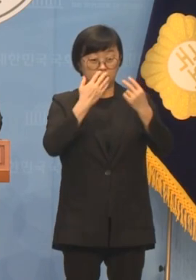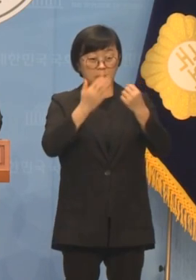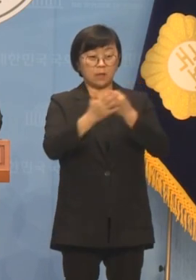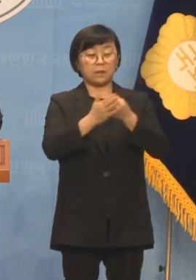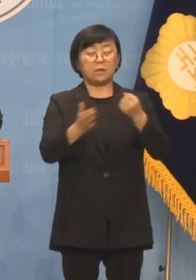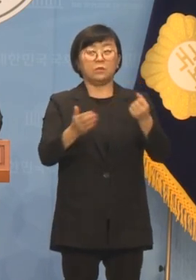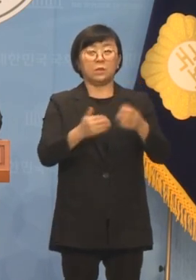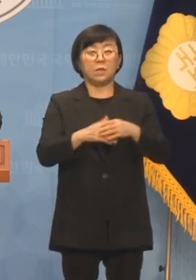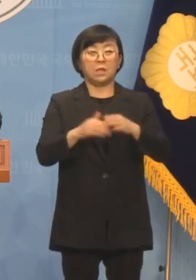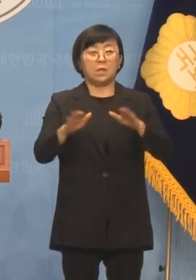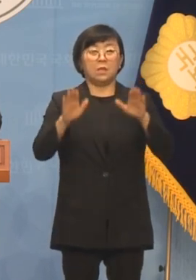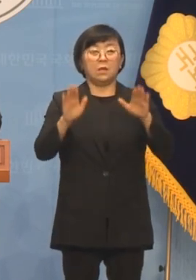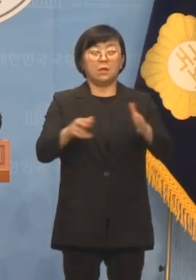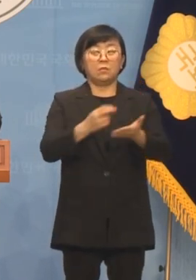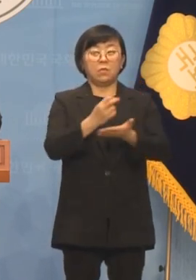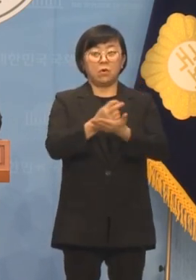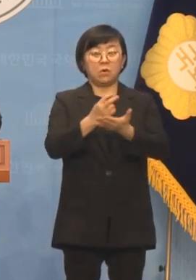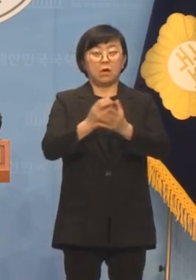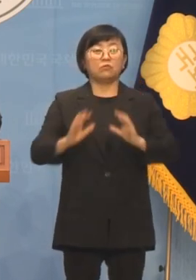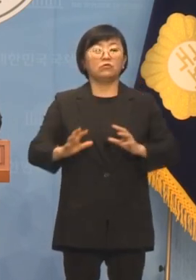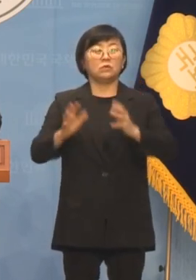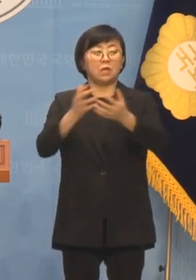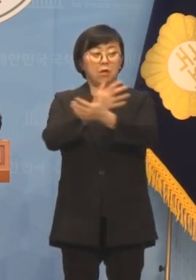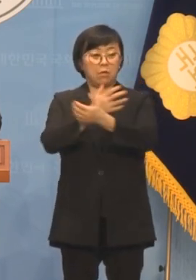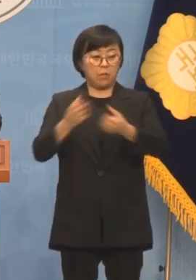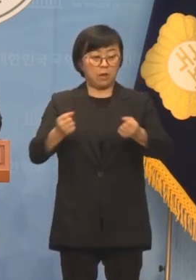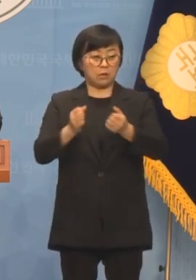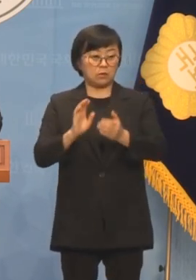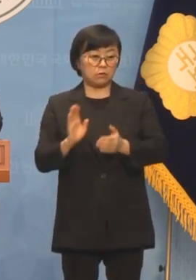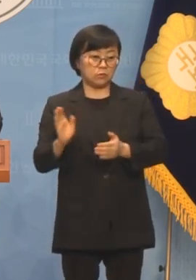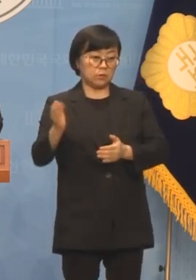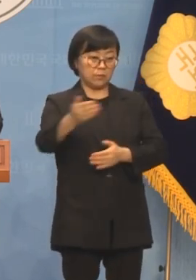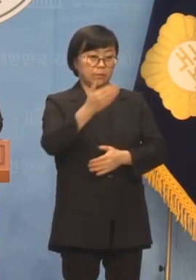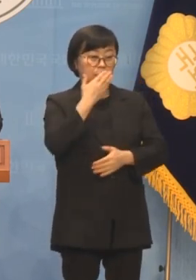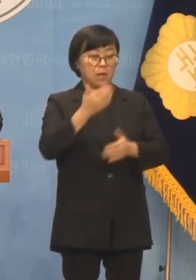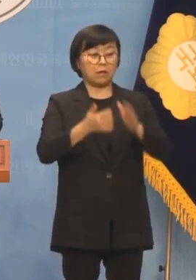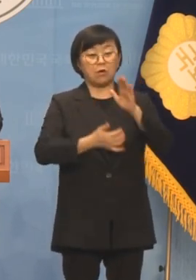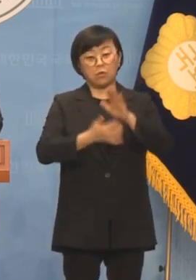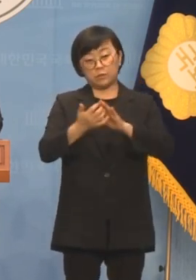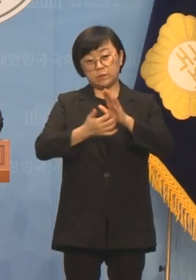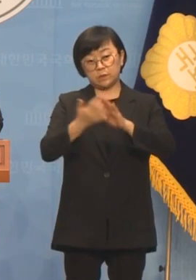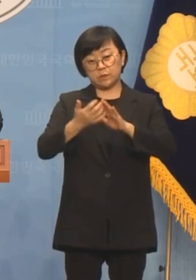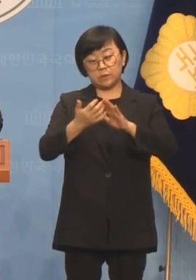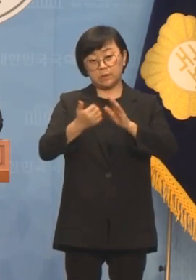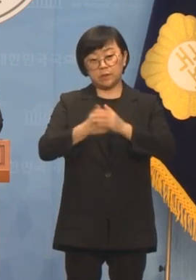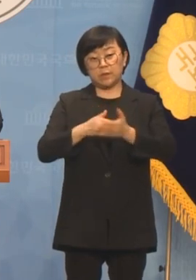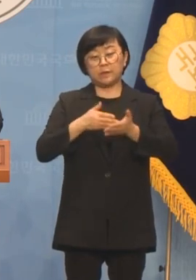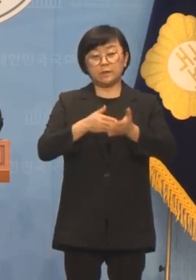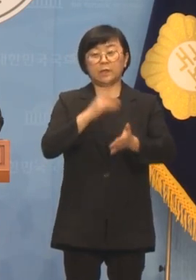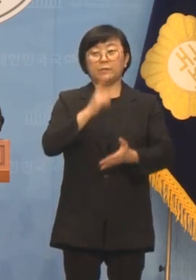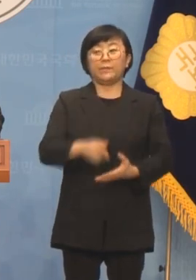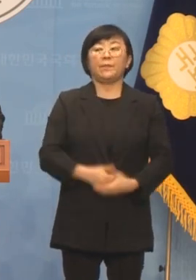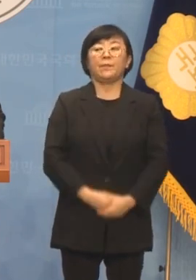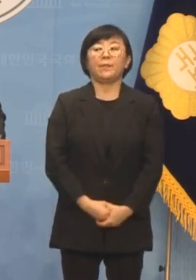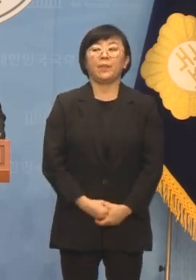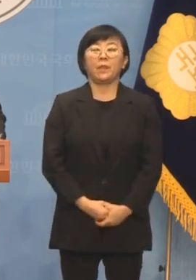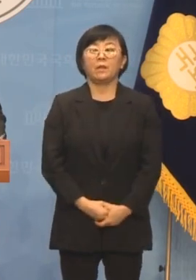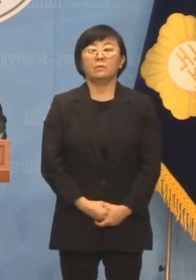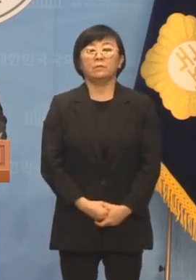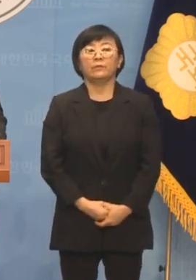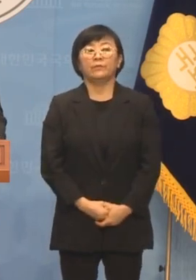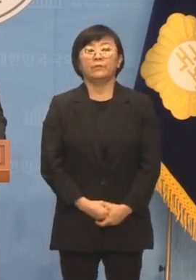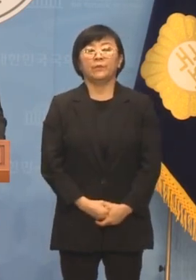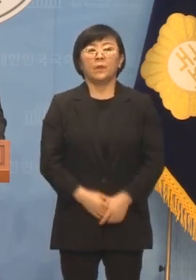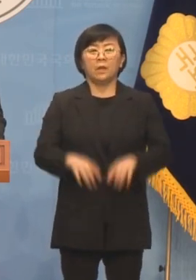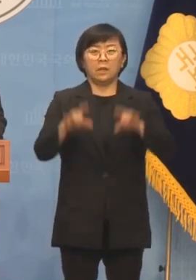때문에 현행법과 국제협약을 우회할 수 있는 꼼수를 제안한 것입니다.